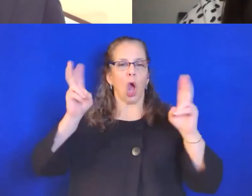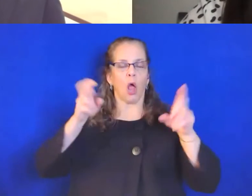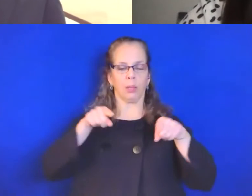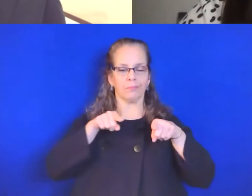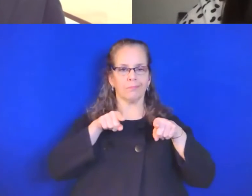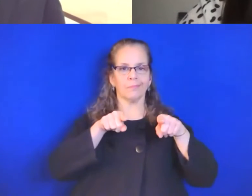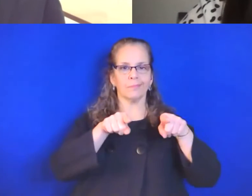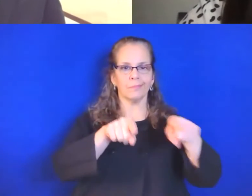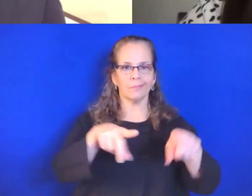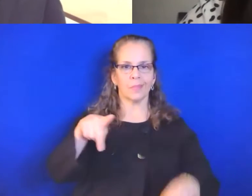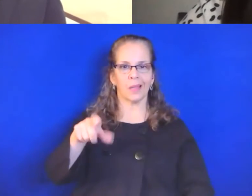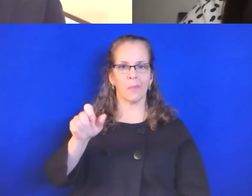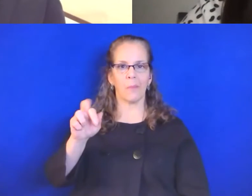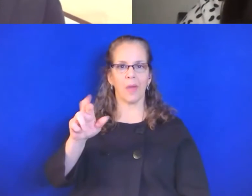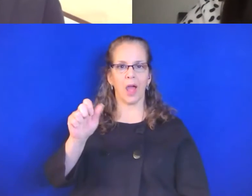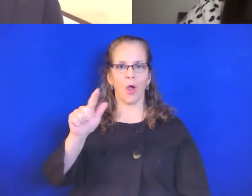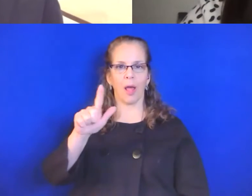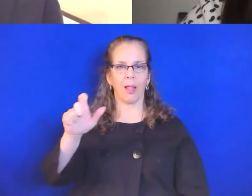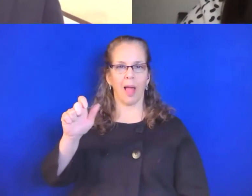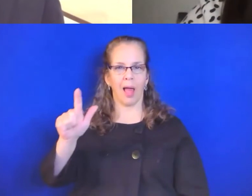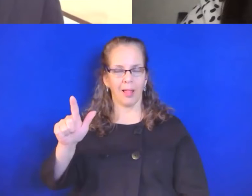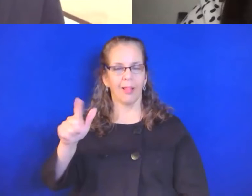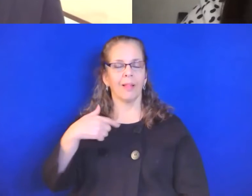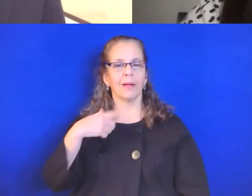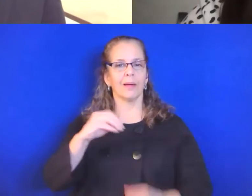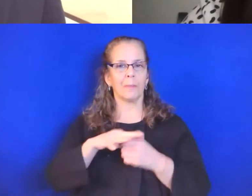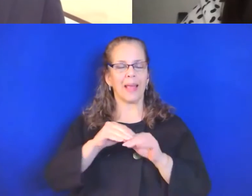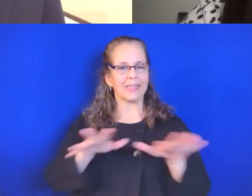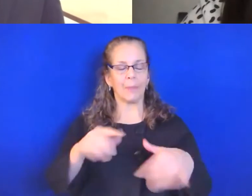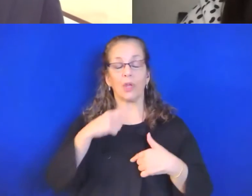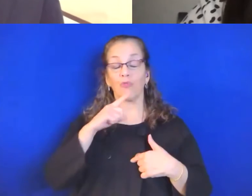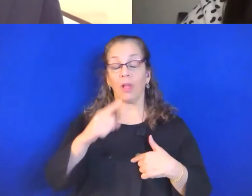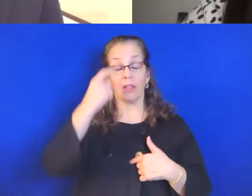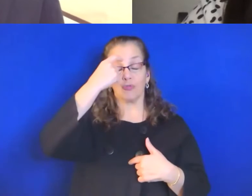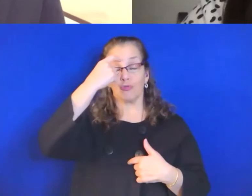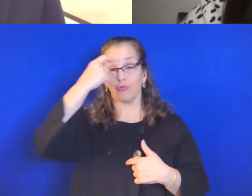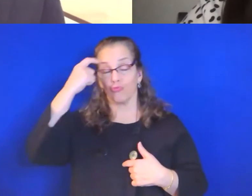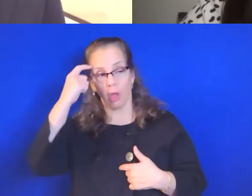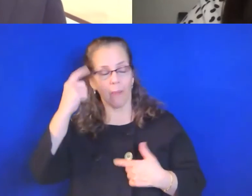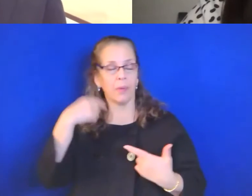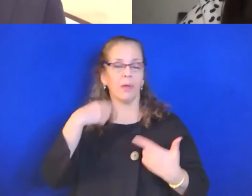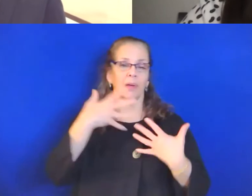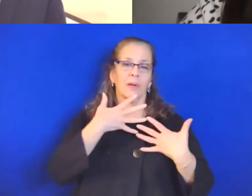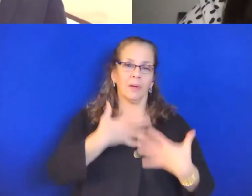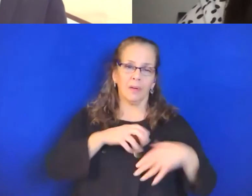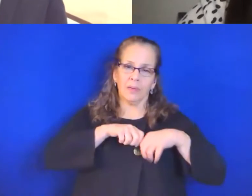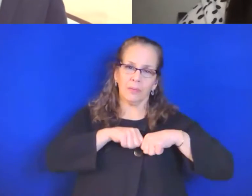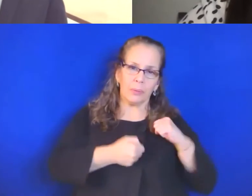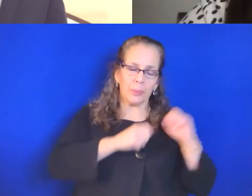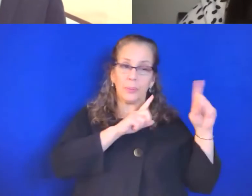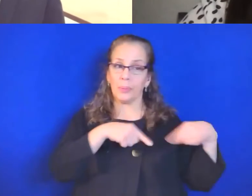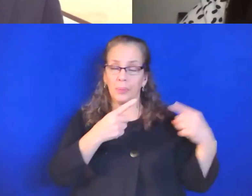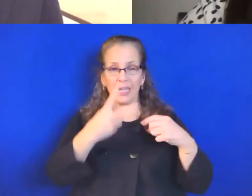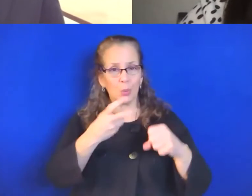People have. 那我是体会到这个精神健康的这个问题的。这我们部门里面自己一般都是